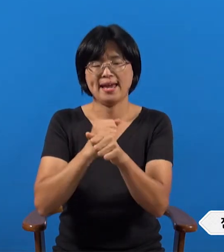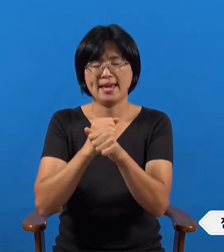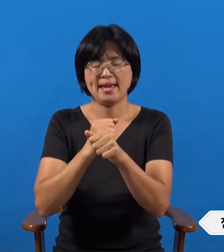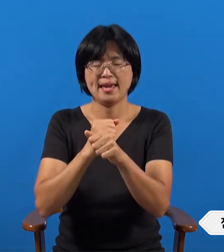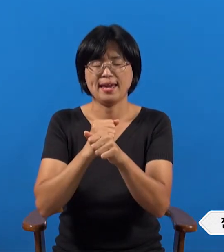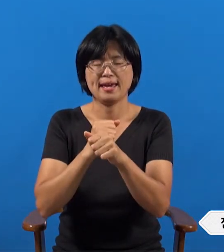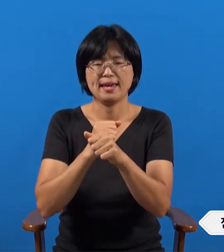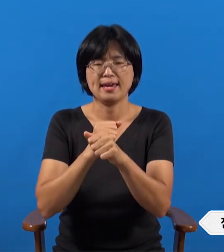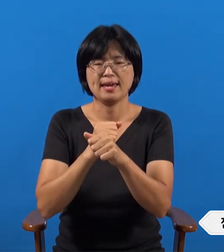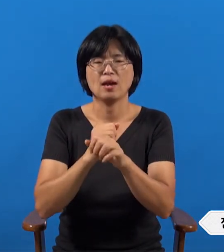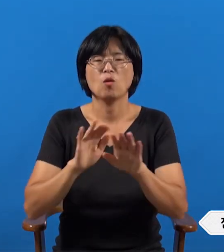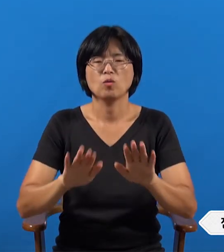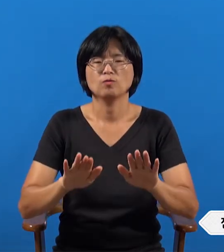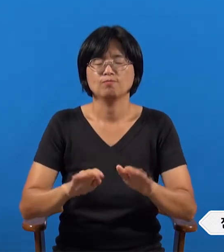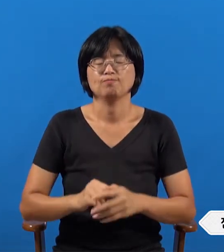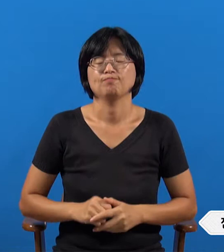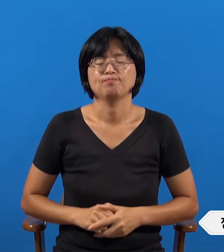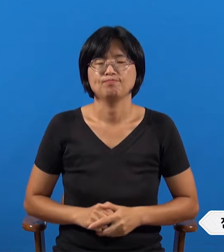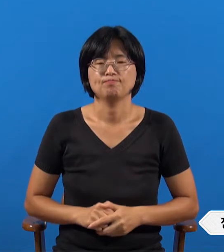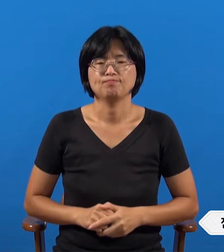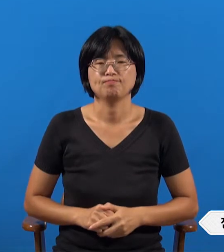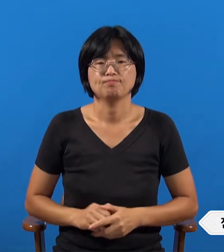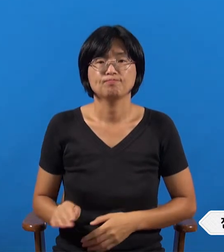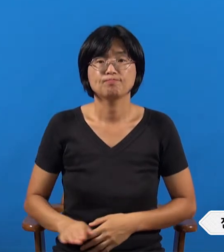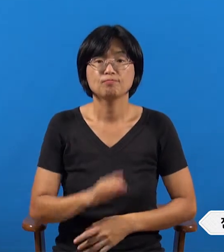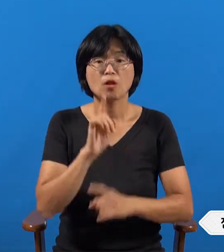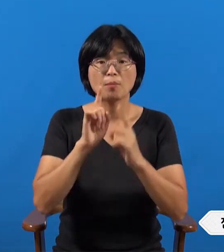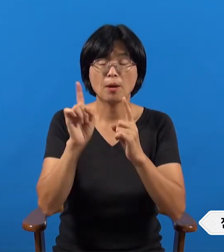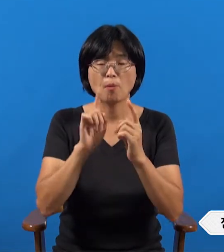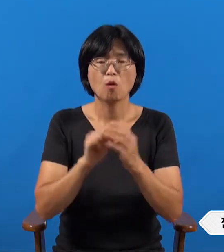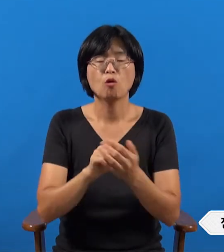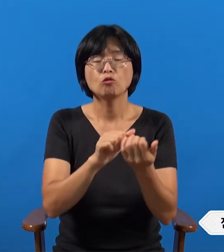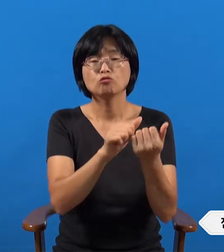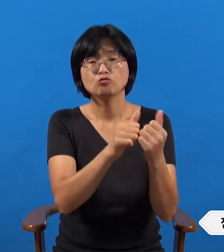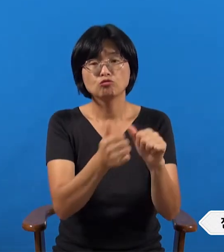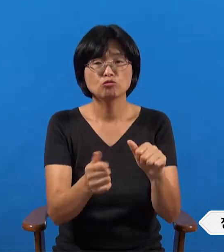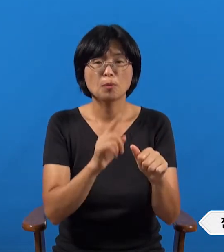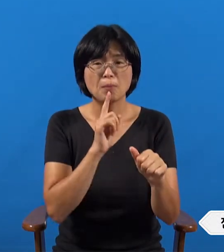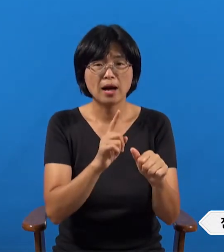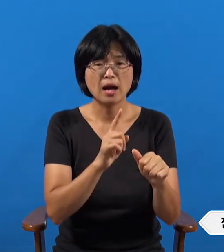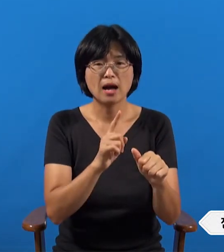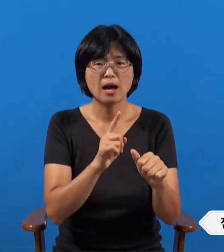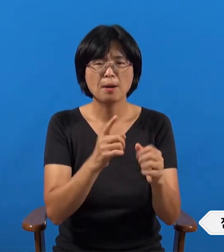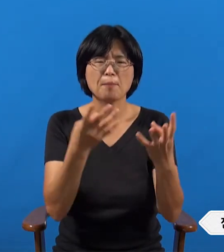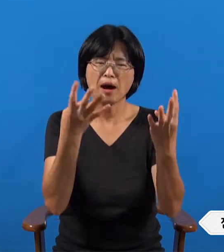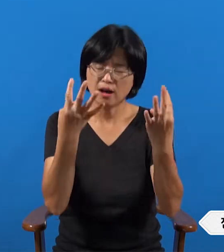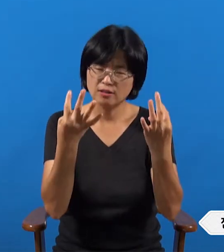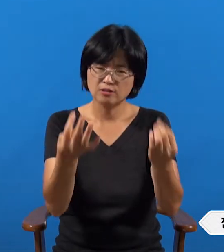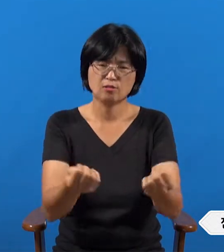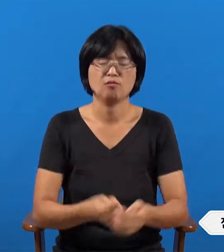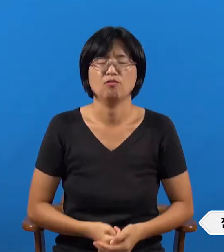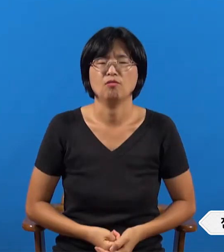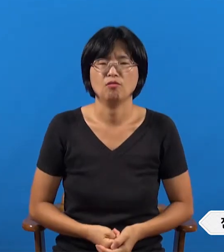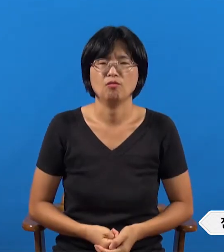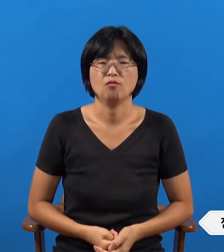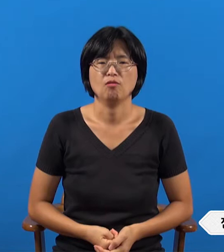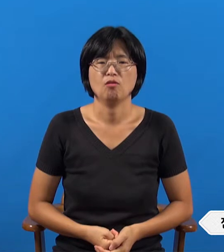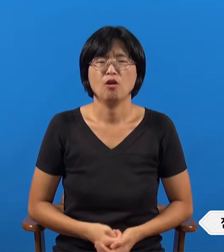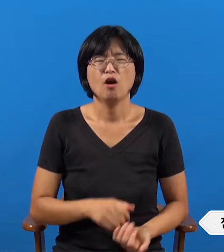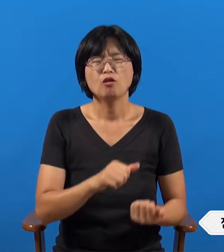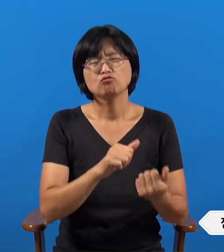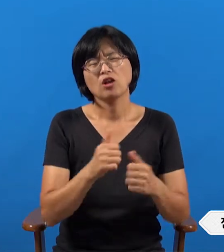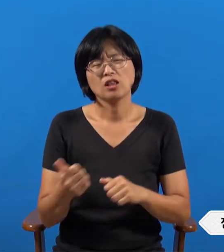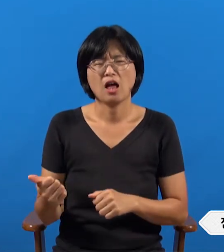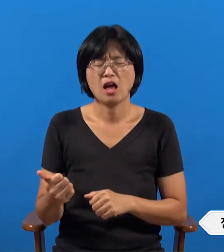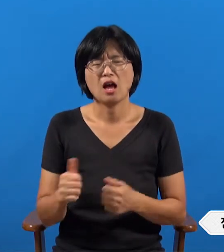말을 하라고 말씀하십니다. 사실 우리 말에는 죽는다는 말들이 얼마나 많은지